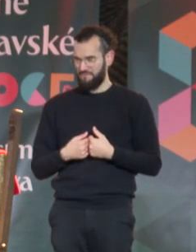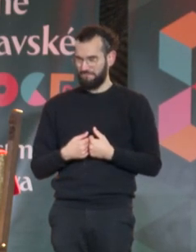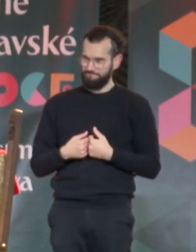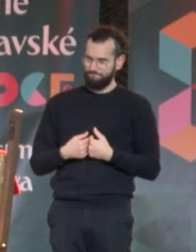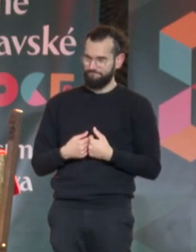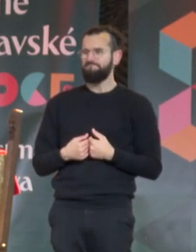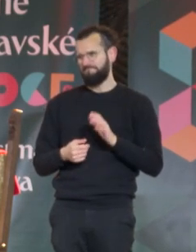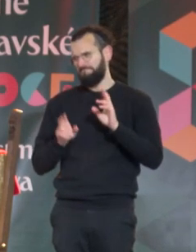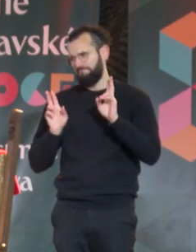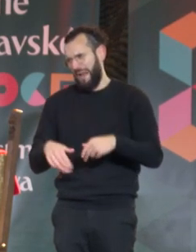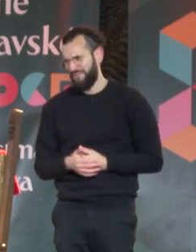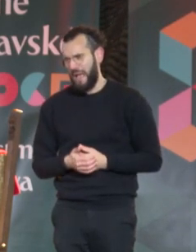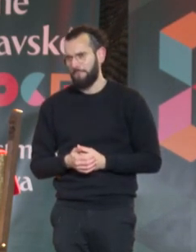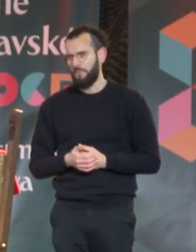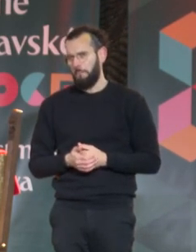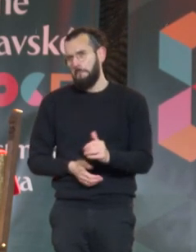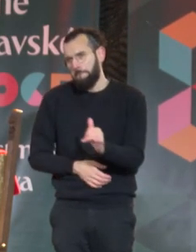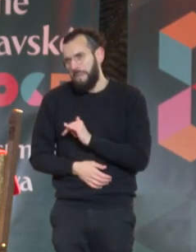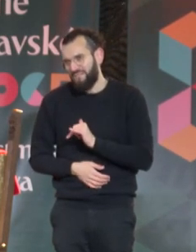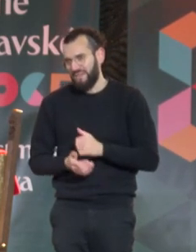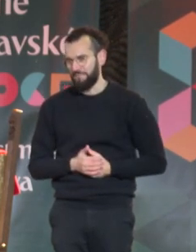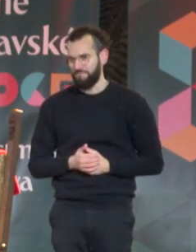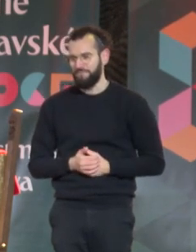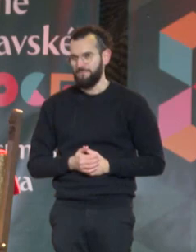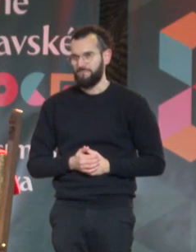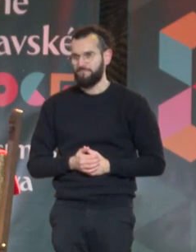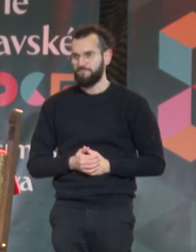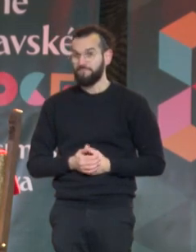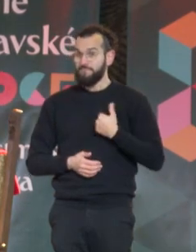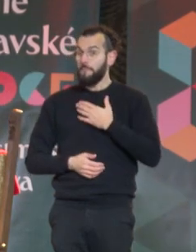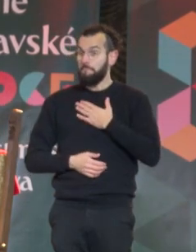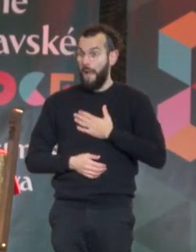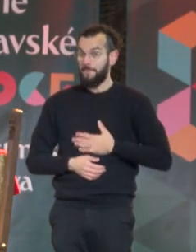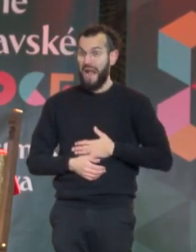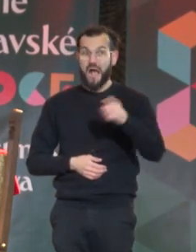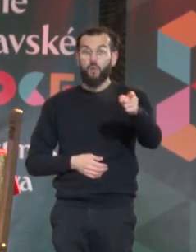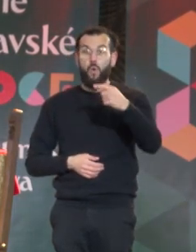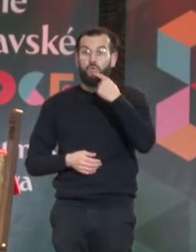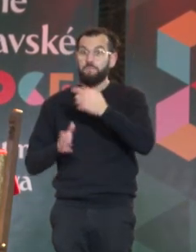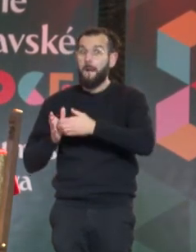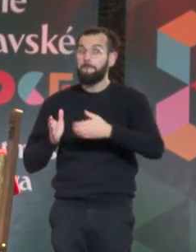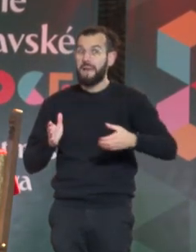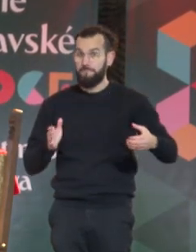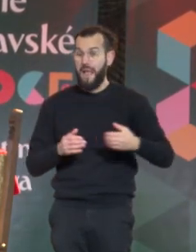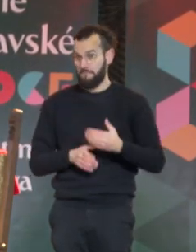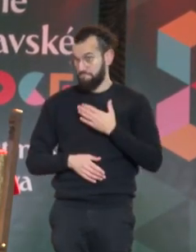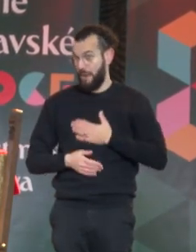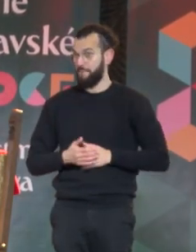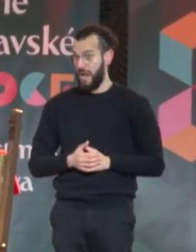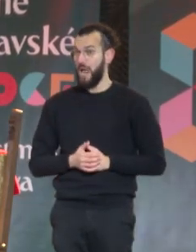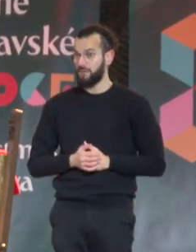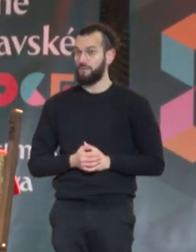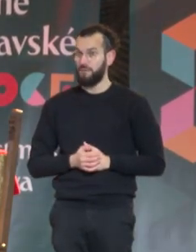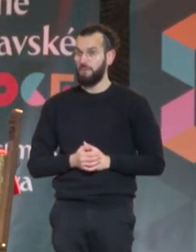pravdu. Väčšinou ma to celkom baví. Mám rád, keď mi rozpráva príbehy. Chvíľu môže